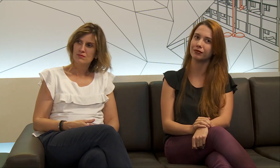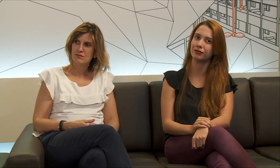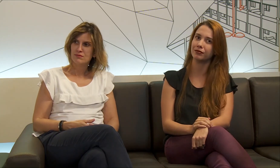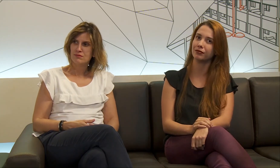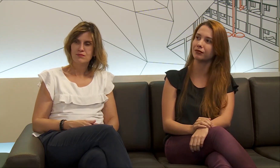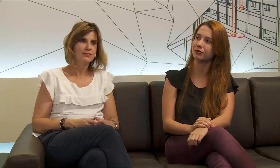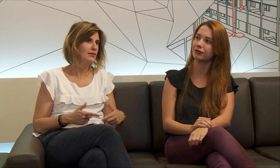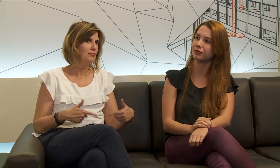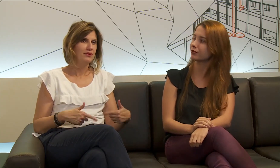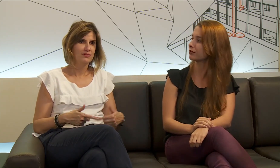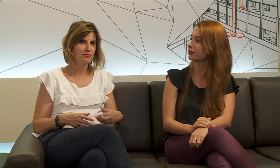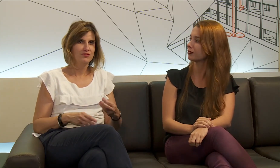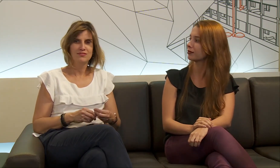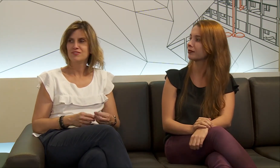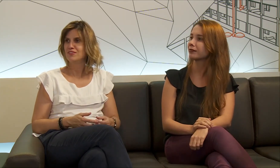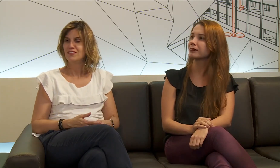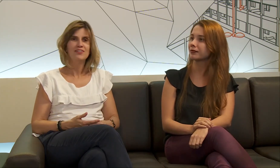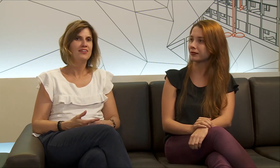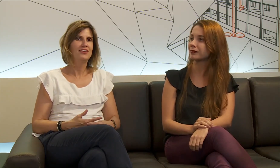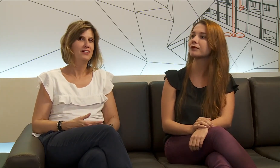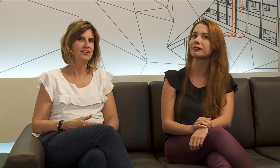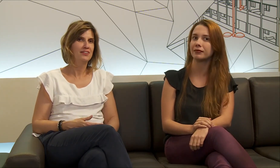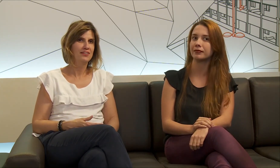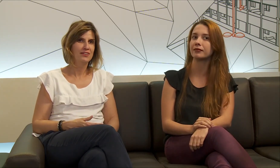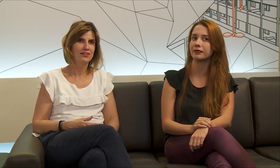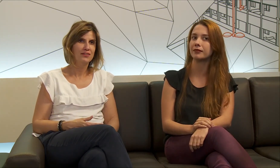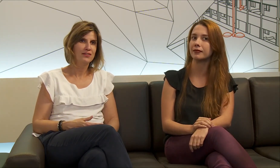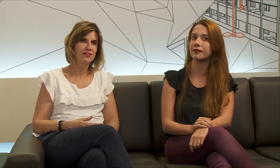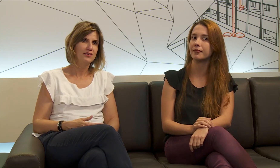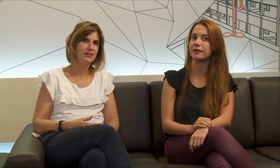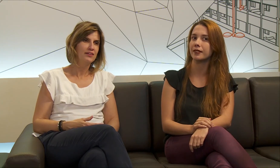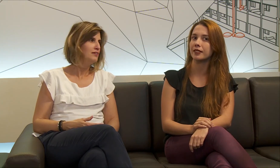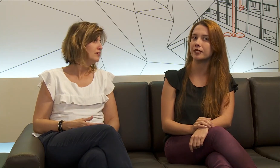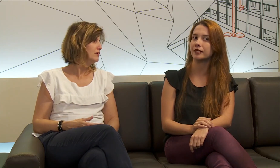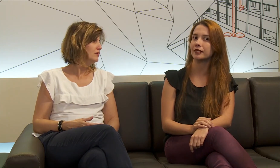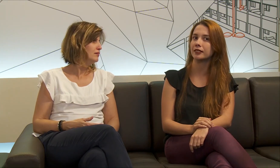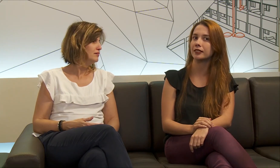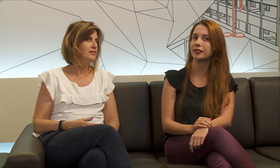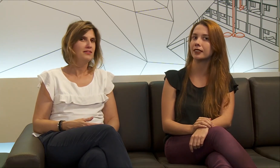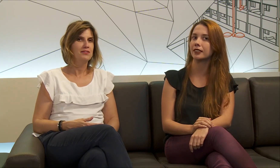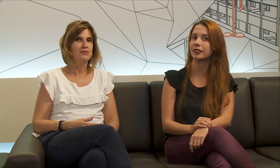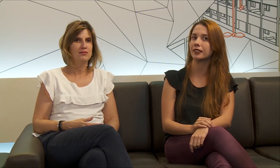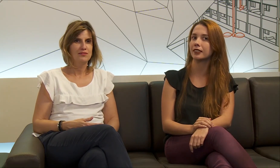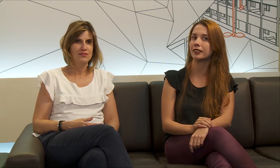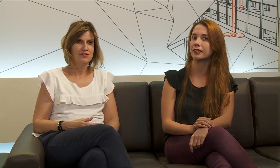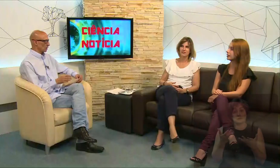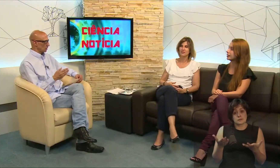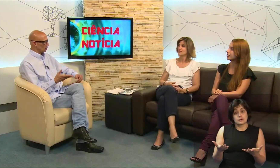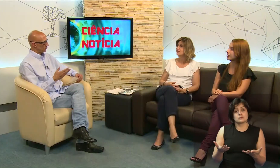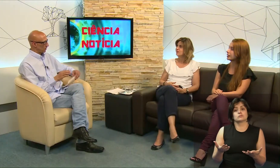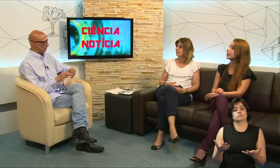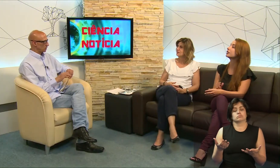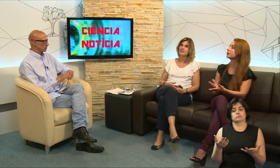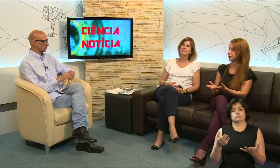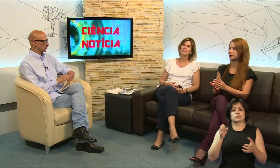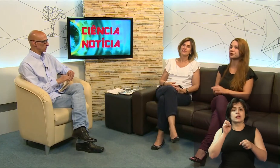educação voltada para o surdo, numa escola bilíngue, sim, o incluiria de fato. E, obviamente,